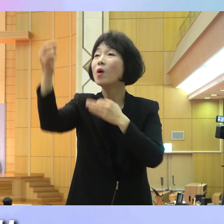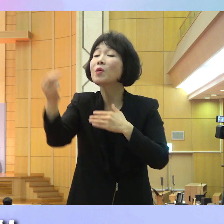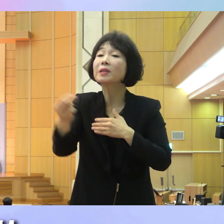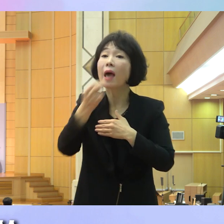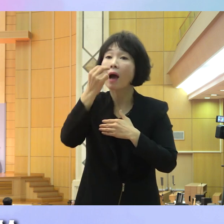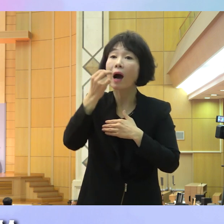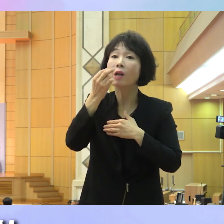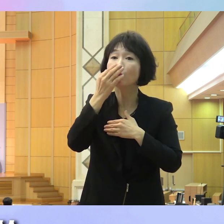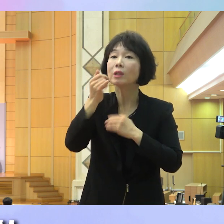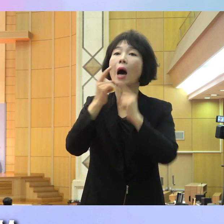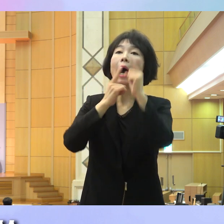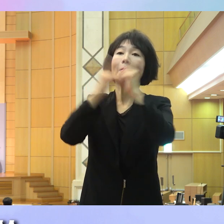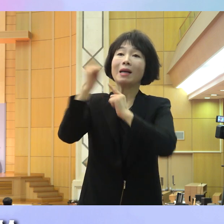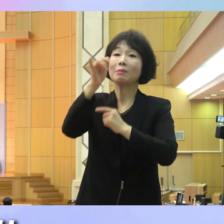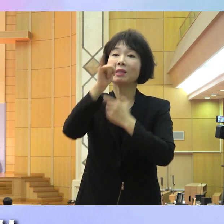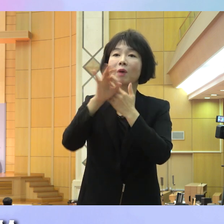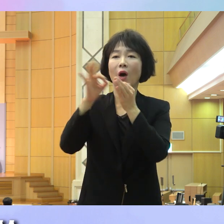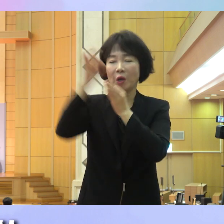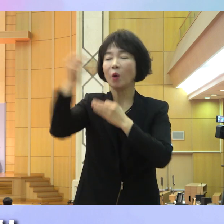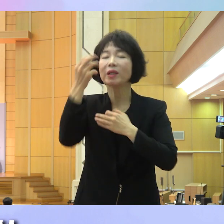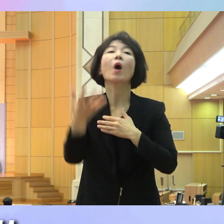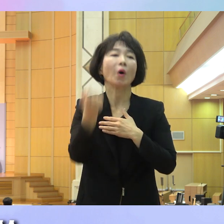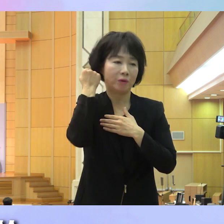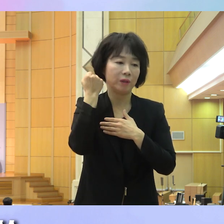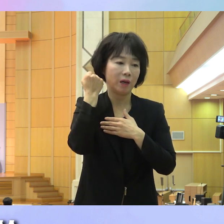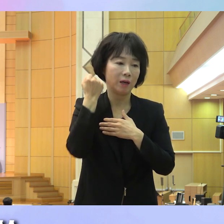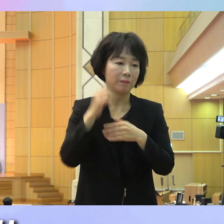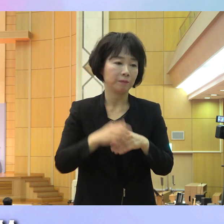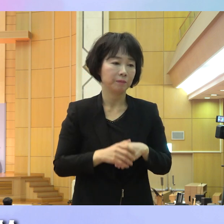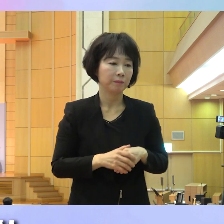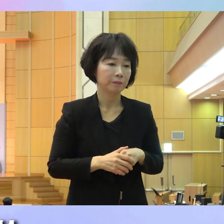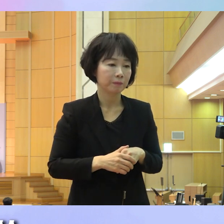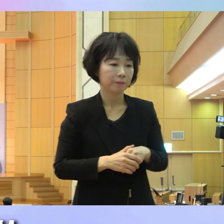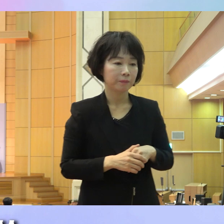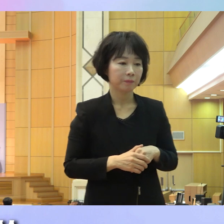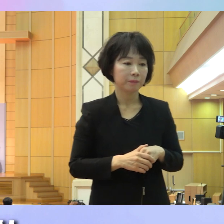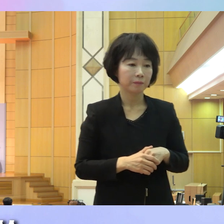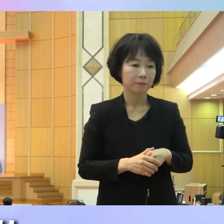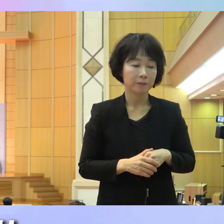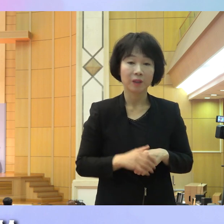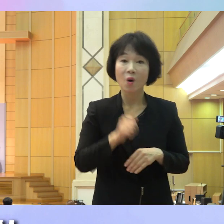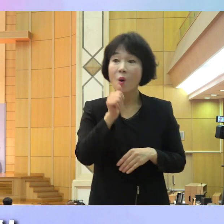말씀이 있으면 영생을 얻습니다. 콩 심은데 콩 나오는